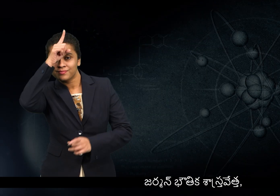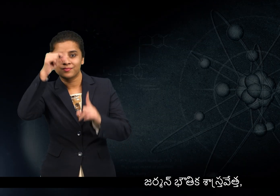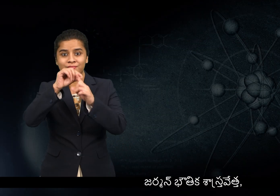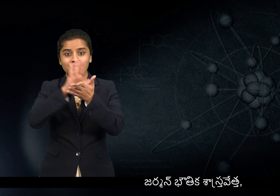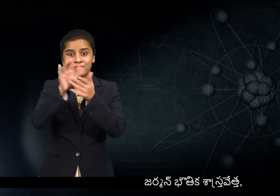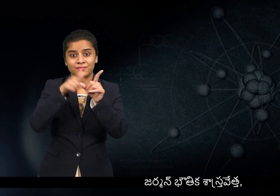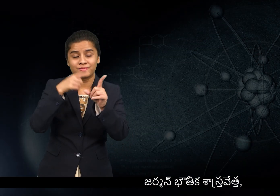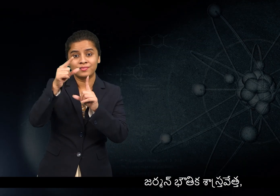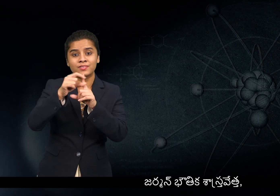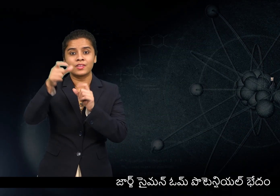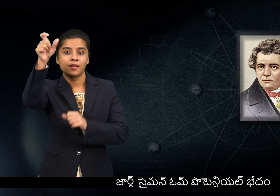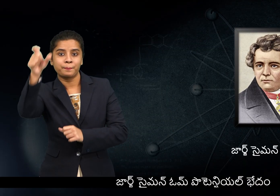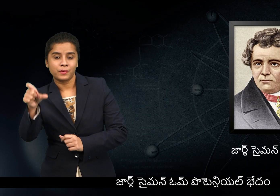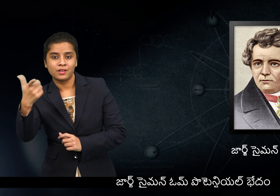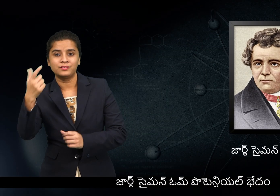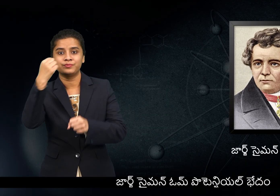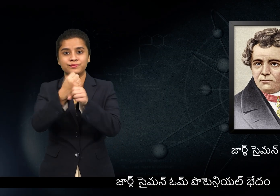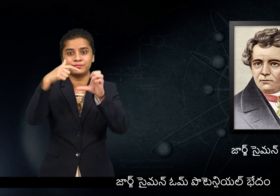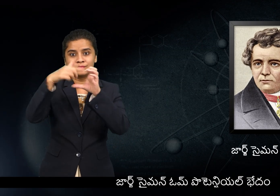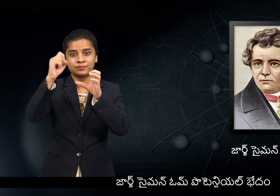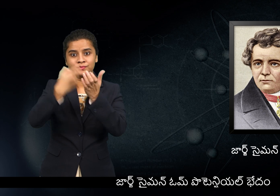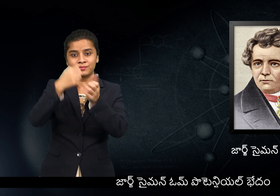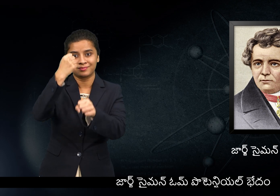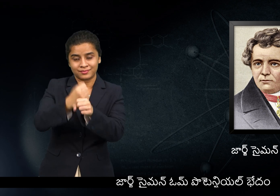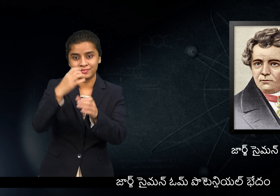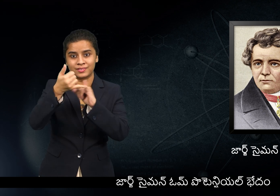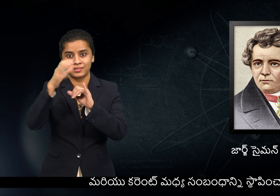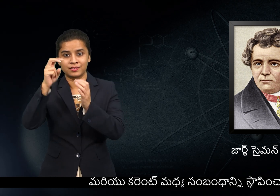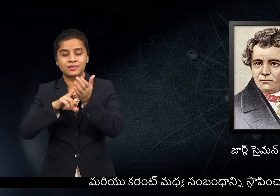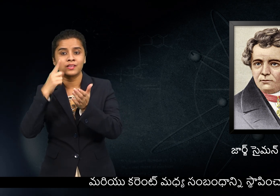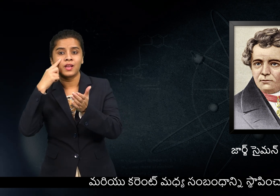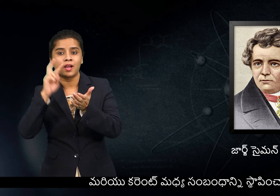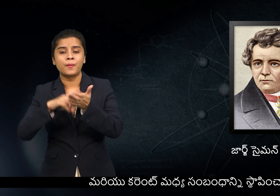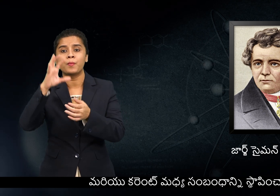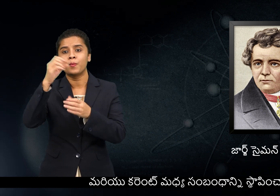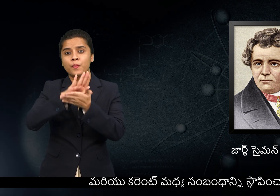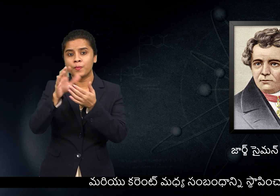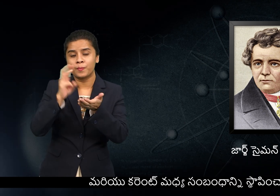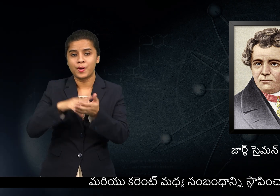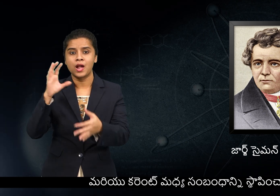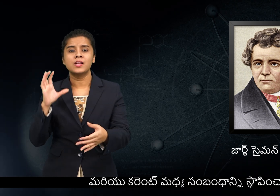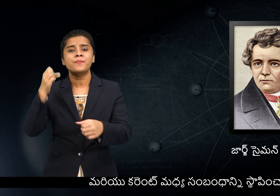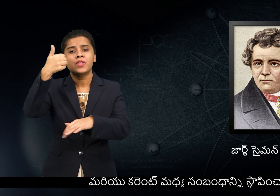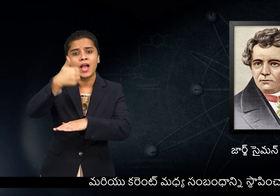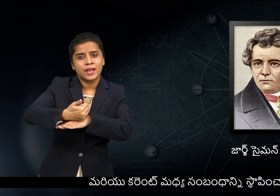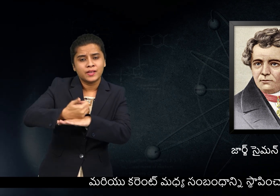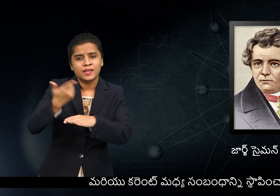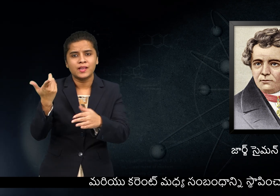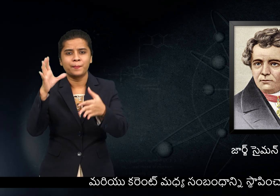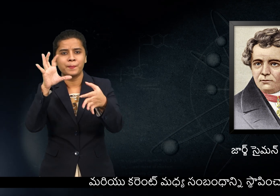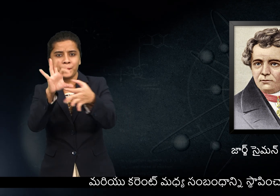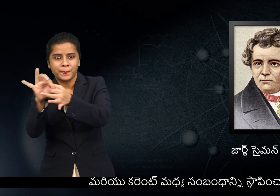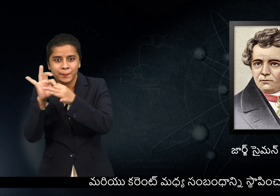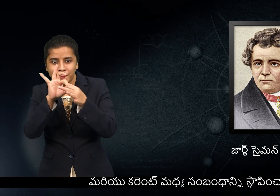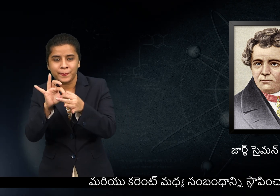జర్మన్ భౌతిక శాస్త్రవేత్త జార్జ్ సైమన్ ఓం పొటెన్షియల్ భేదం మరియు కరెంట్ మధ్య సంబంధాన్ని స్థాపించారు.